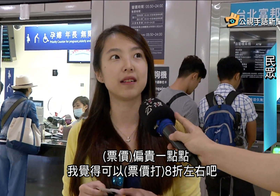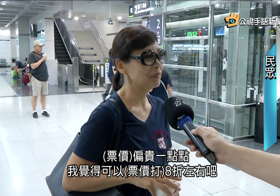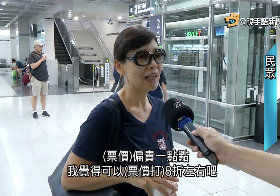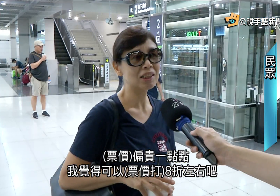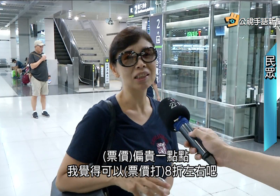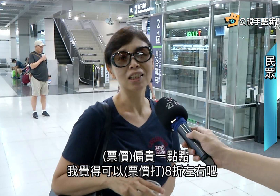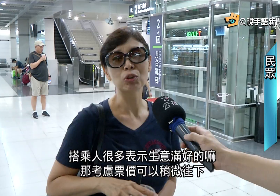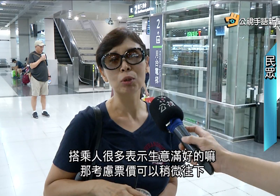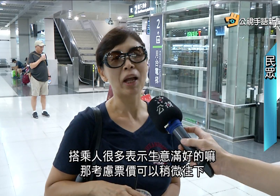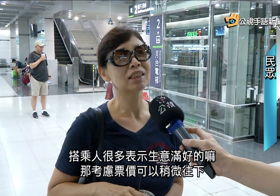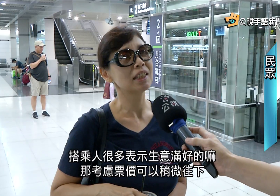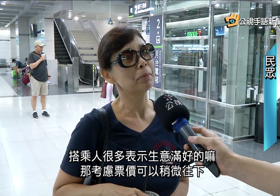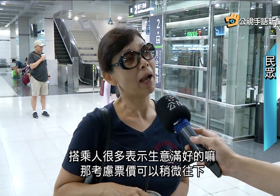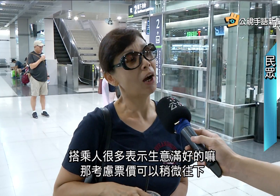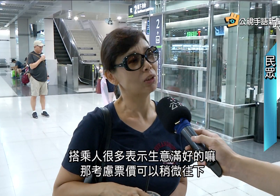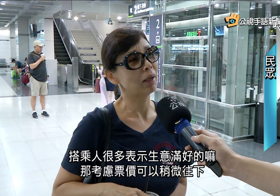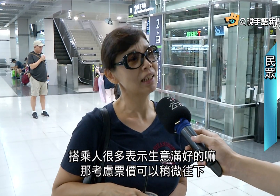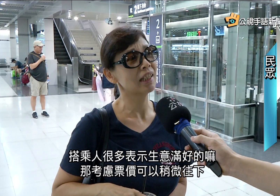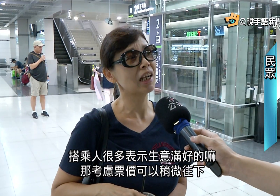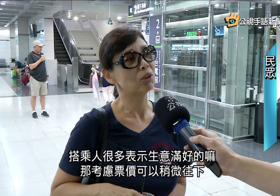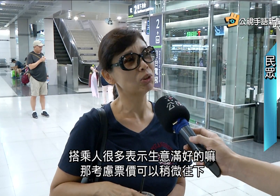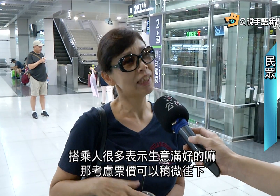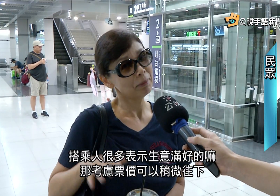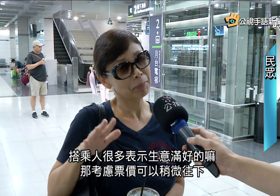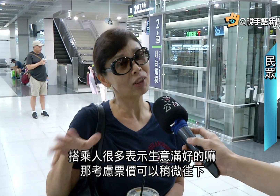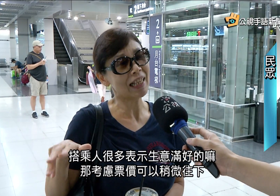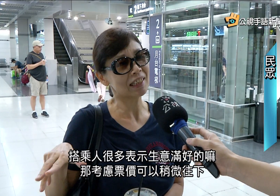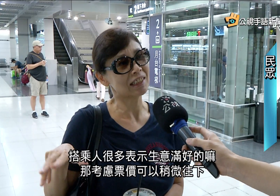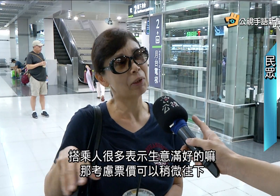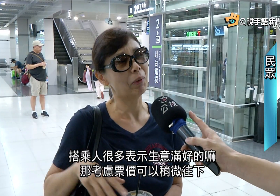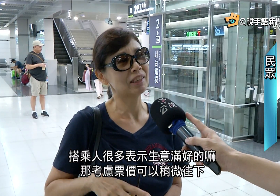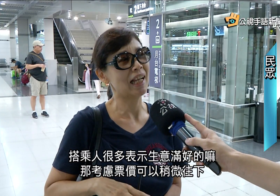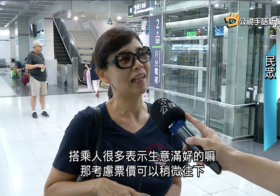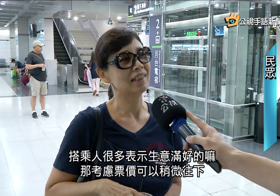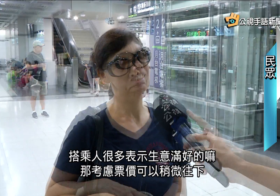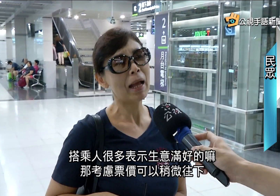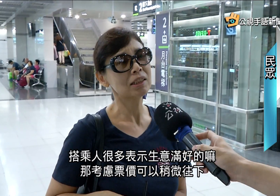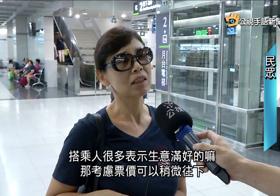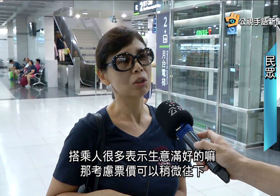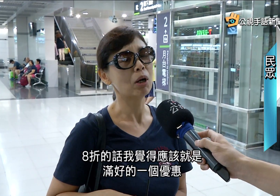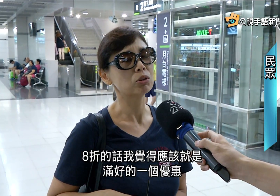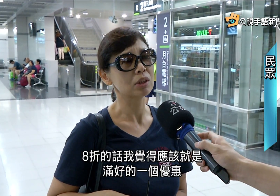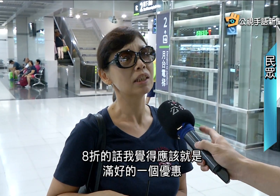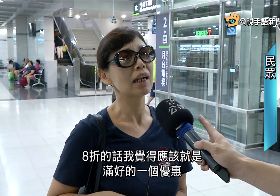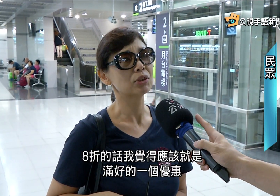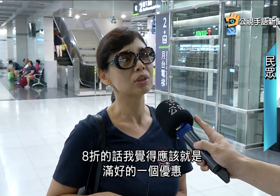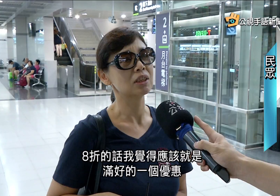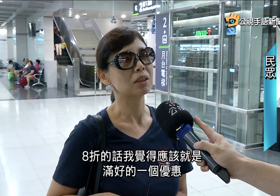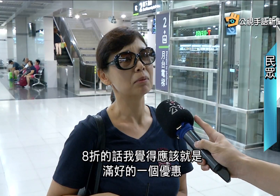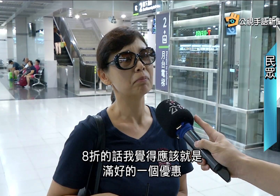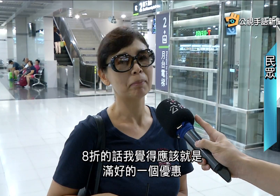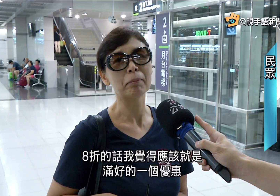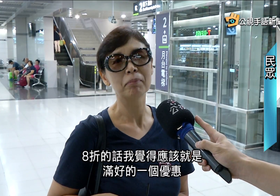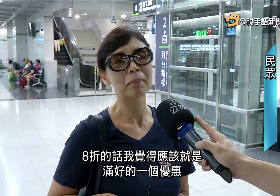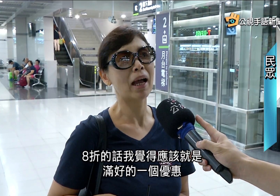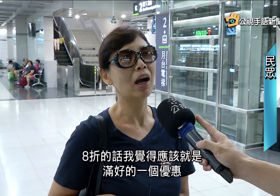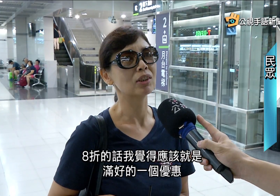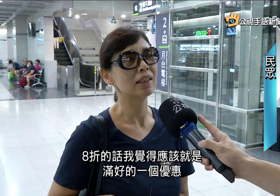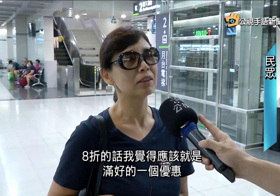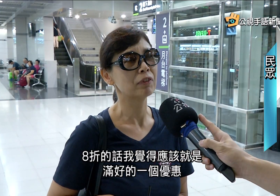那次人很多，比较生意蛮好的嘛，那可以考虑说，票价可以稍微往下。8折的话，我觉得应该就是蛮好的一个